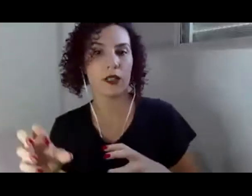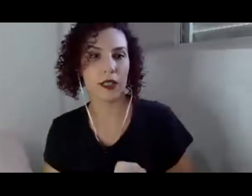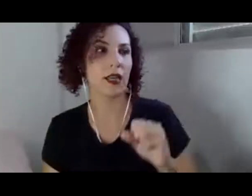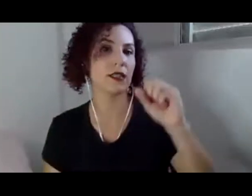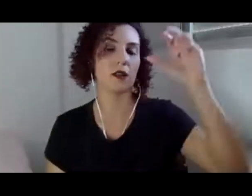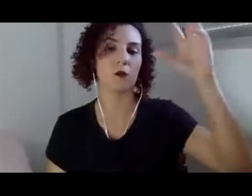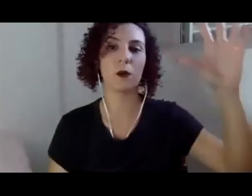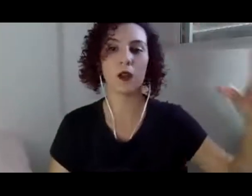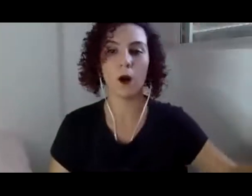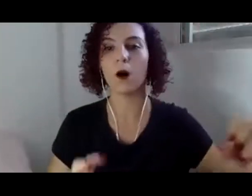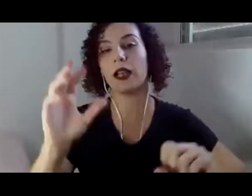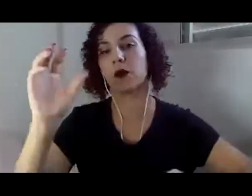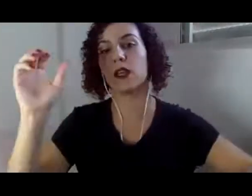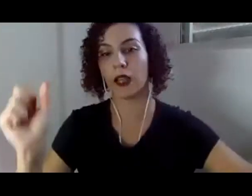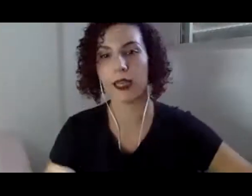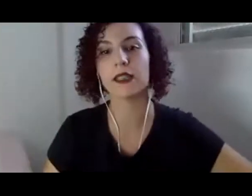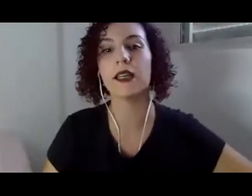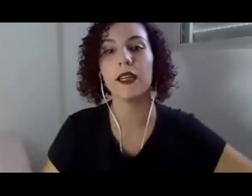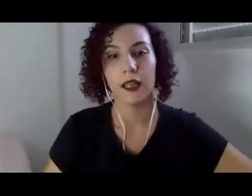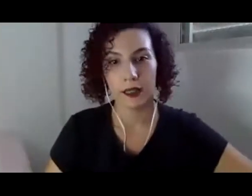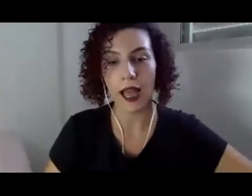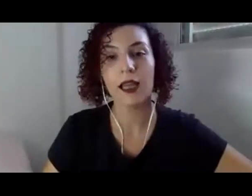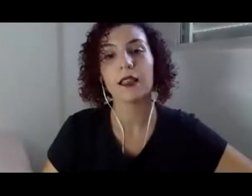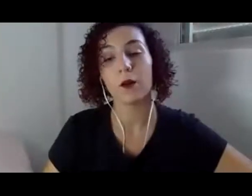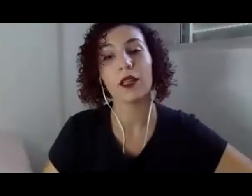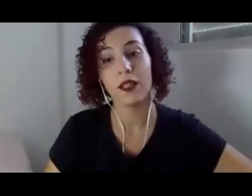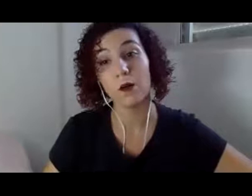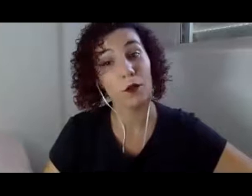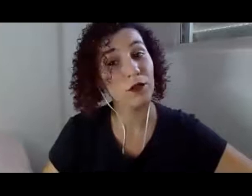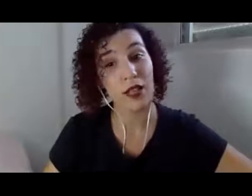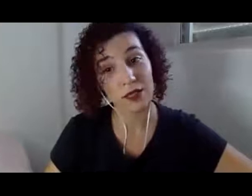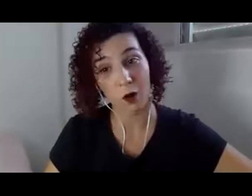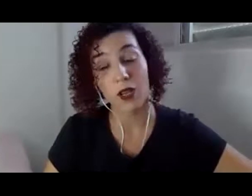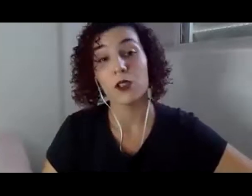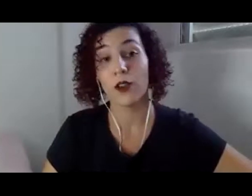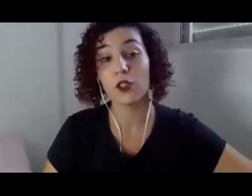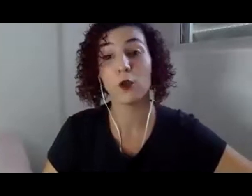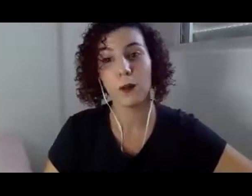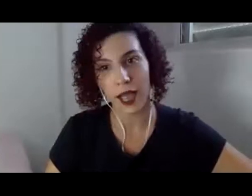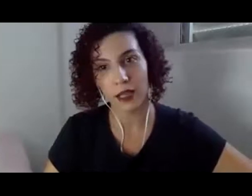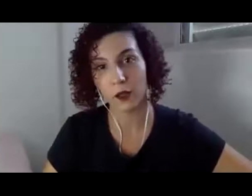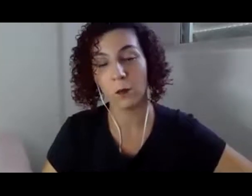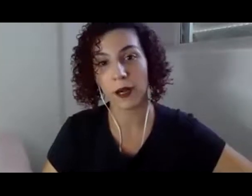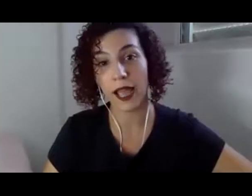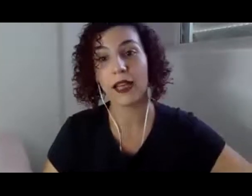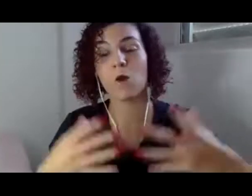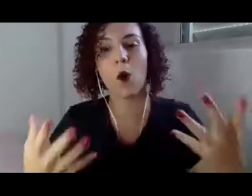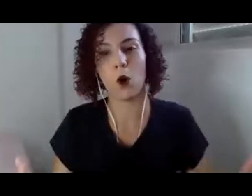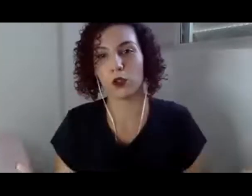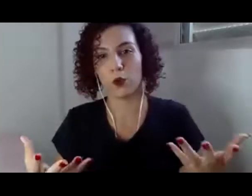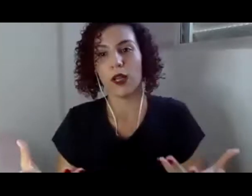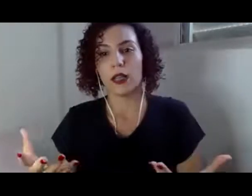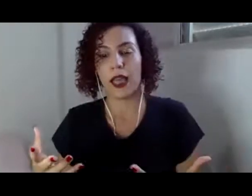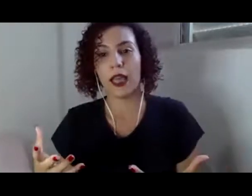língua francesa, a língua espanhola, a língua inglesa, tá? Então, ela não é universal. Diferente do Braille, o Braille ele é